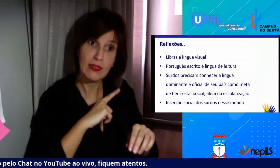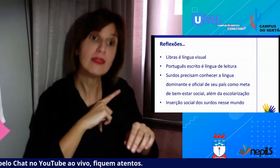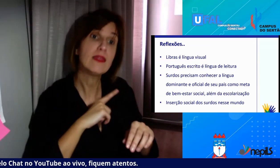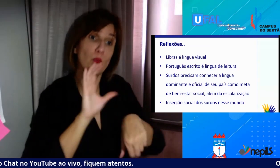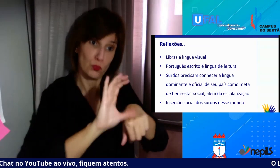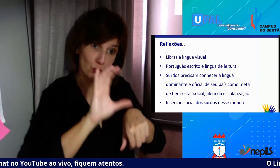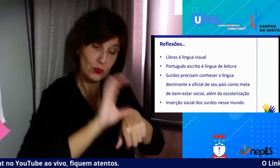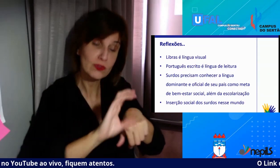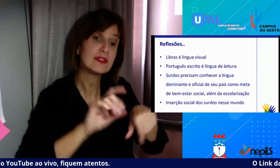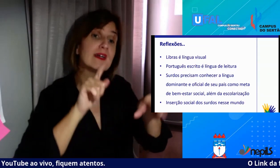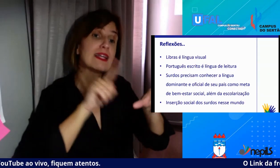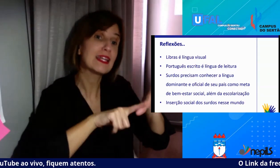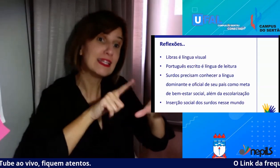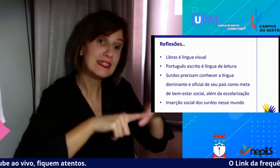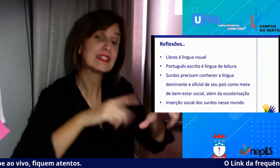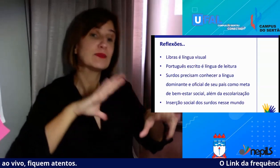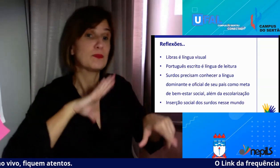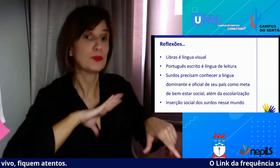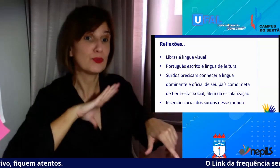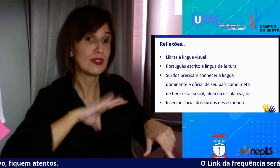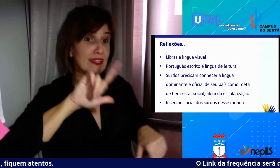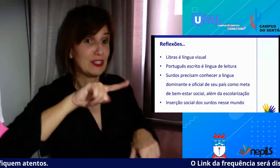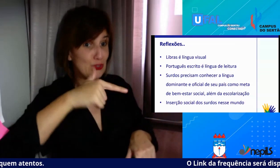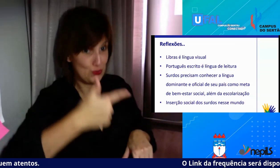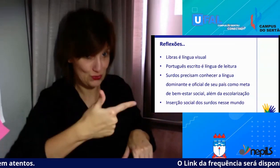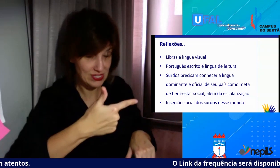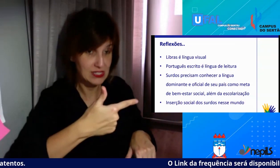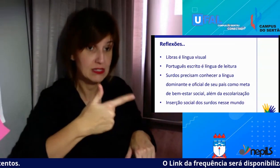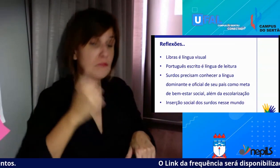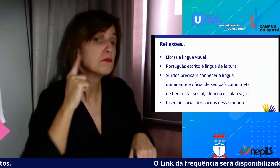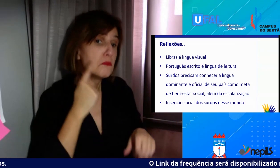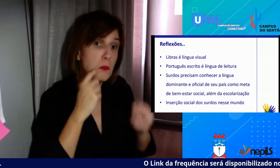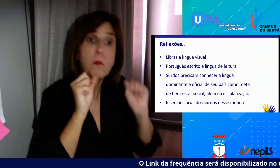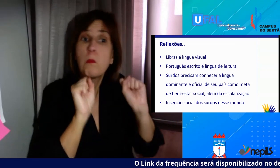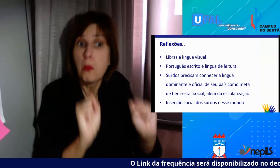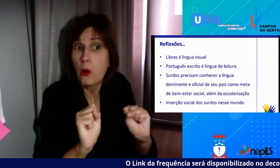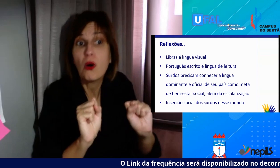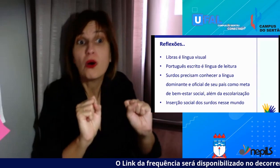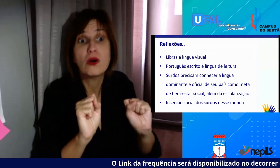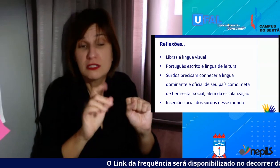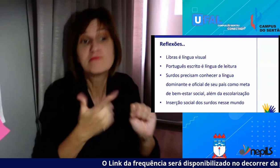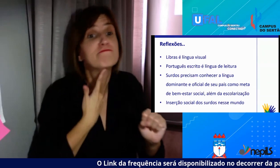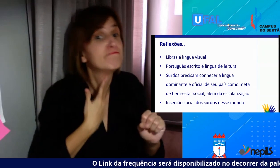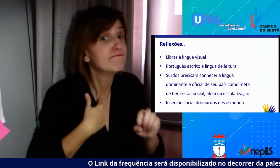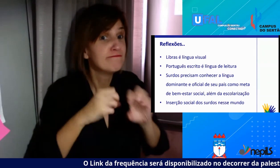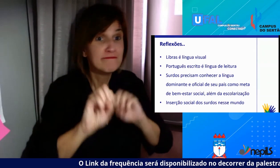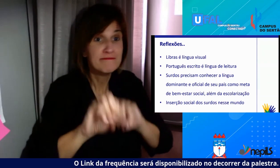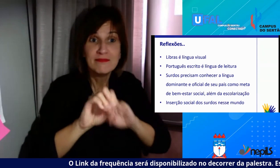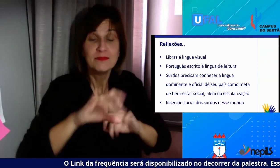está trabalhando a língua portuguesa como segunda língua, né, letras de português como segunda